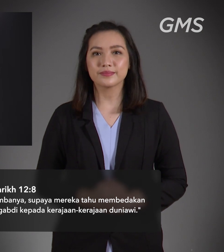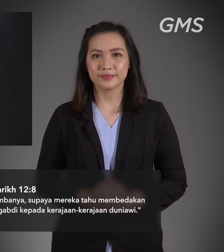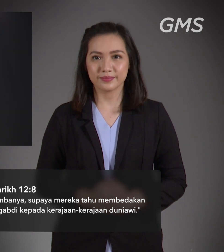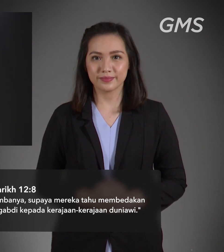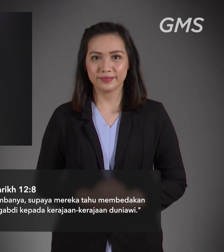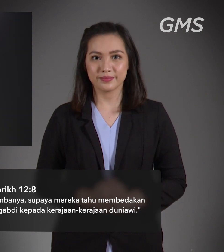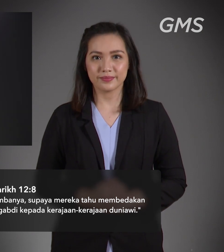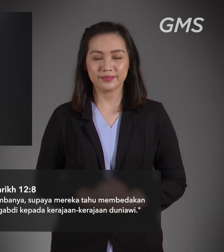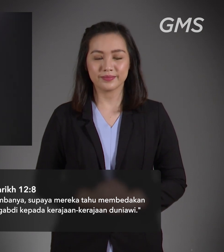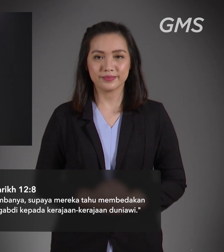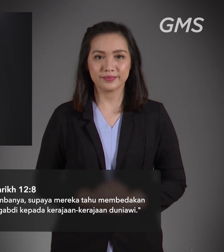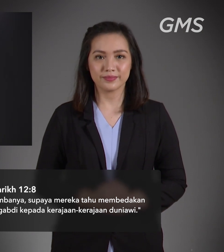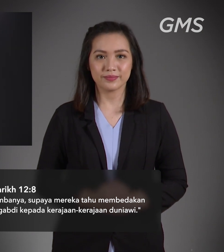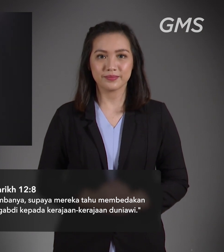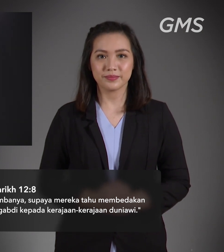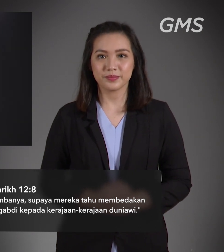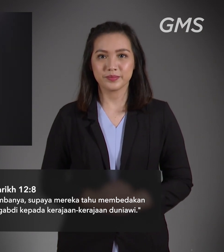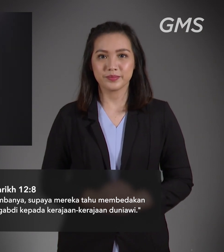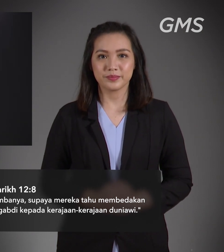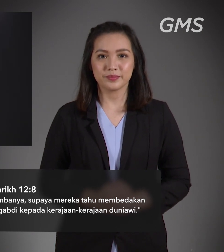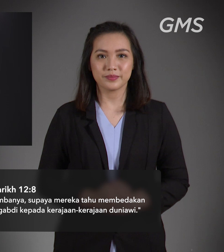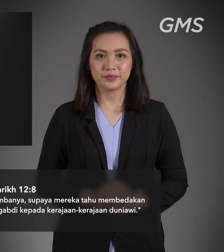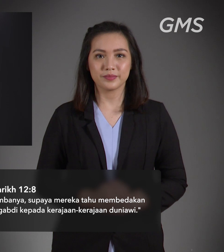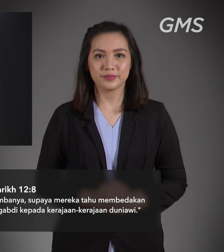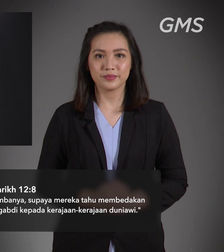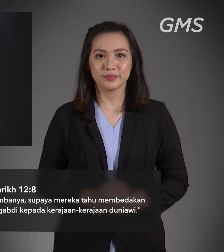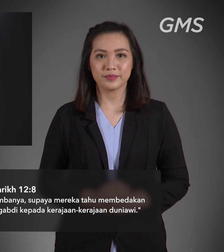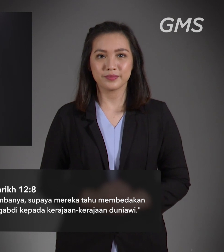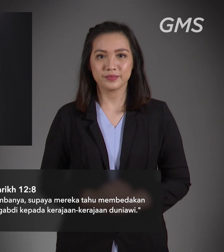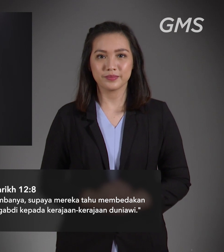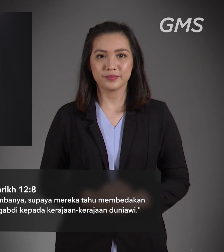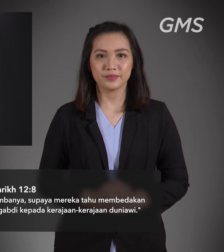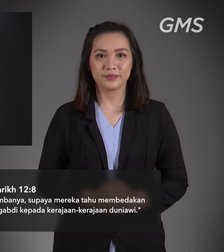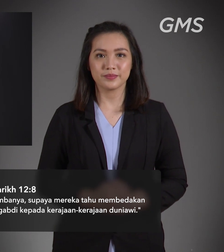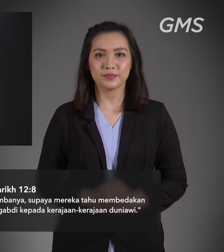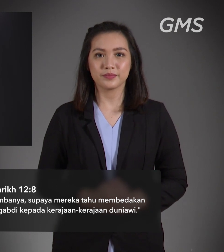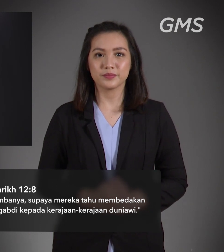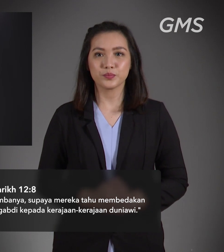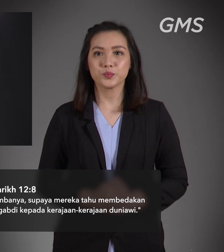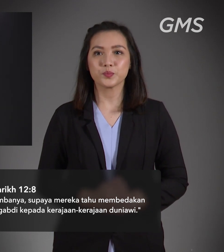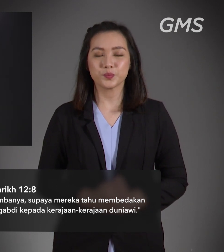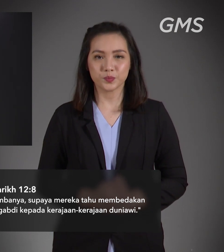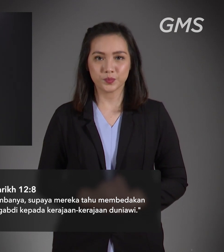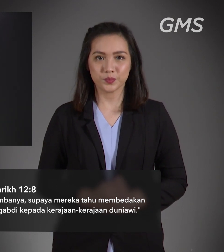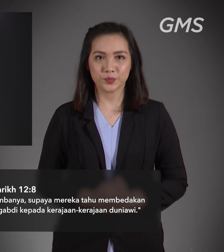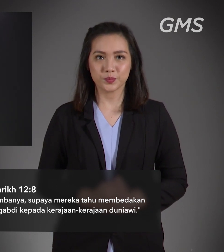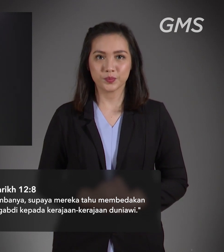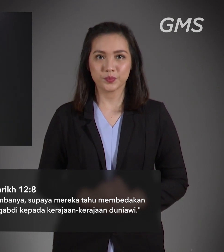hamba-hambanya, supaya mereka tahu membedakan antara mengabdi kepadaku dan mengabdi kepada kerajaan-kerajaan